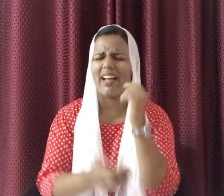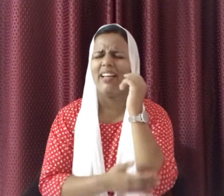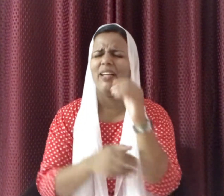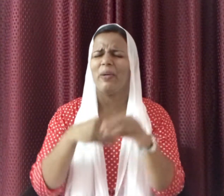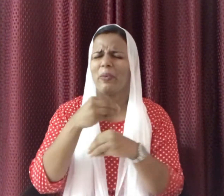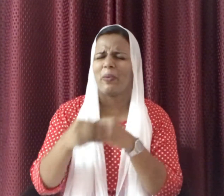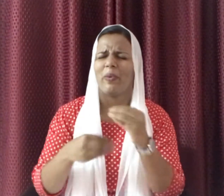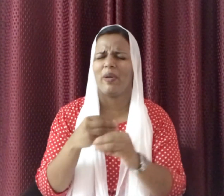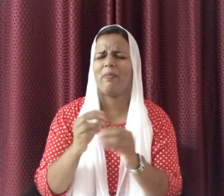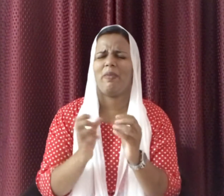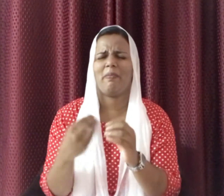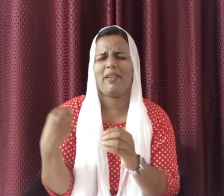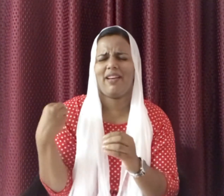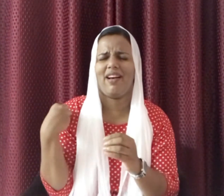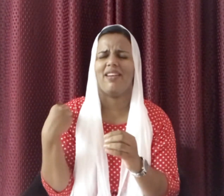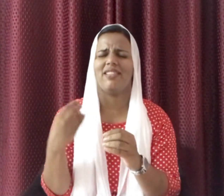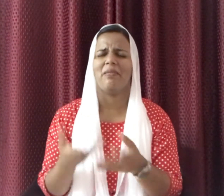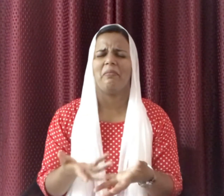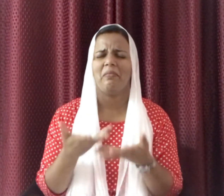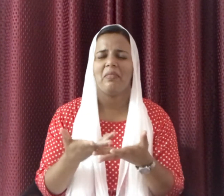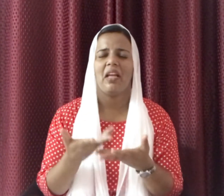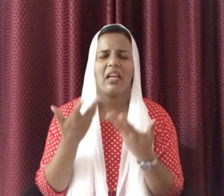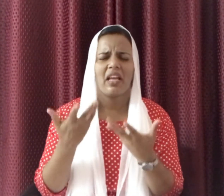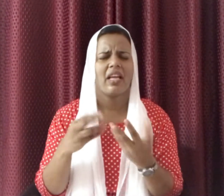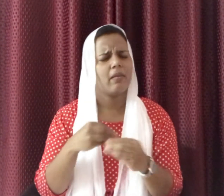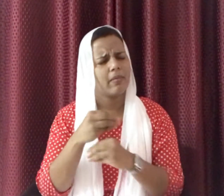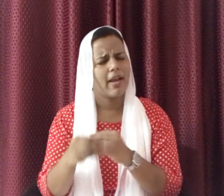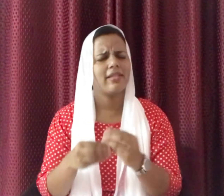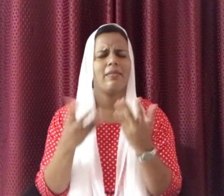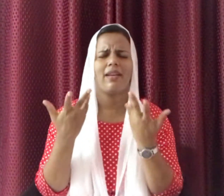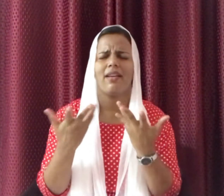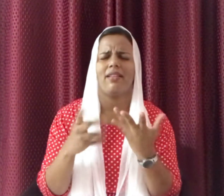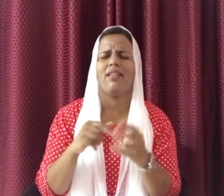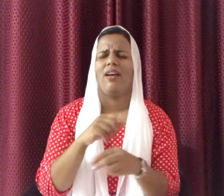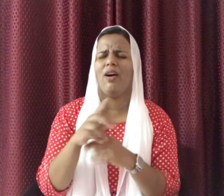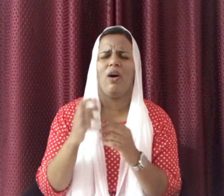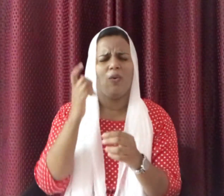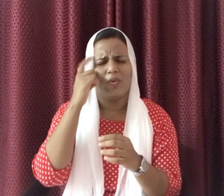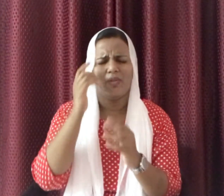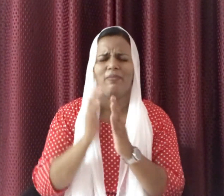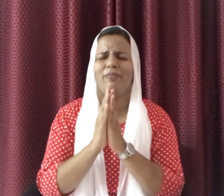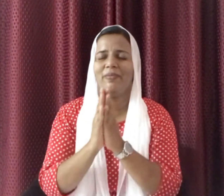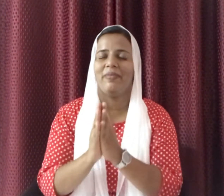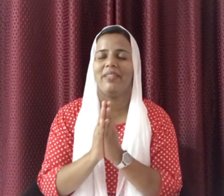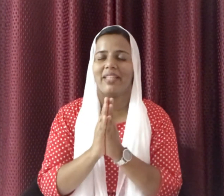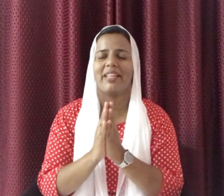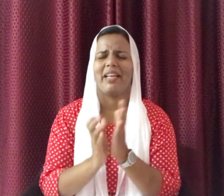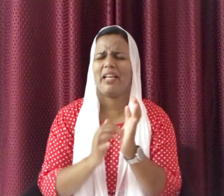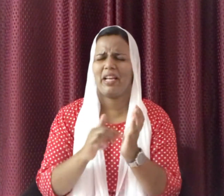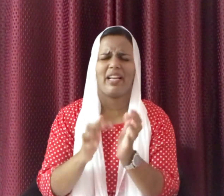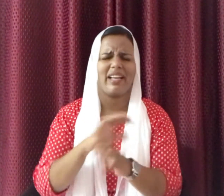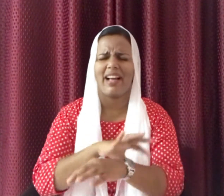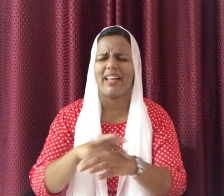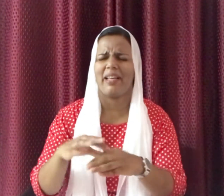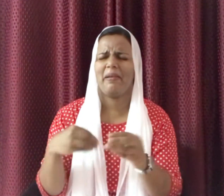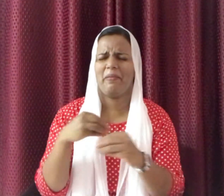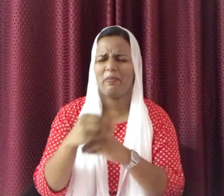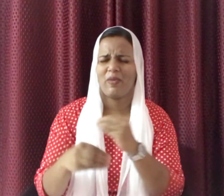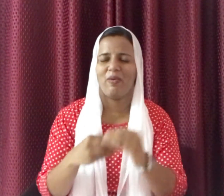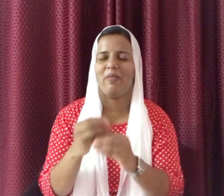ആമേൻ ബുദ്ധിമുട്ടിനാൽ ഭാരപ്പെട്ട് ആമേൻ ഏത് തരത്തിലുള്ള ബുദ്ധിമുട്ടാണെങ്കിലും പ്രാർത്ഥിച്ചു യേശുവിൻ്റെ നാമത്തിൽ കയ്യുടെ കുഴയ്ക്കുള്ള ബുദ്ധിമുട്ട് യേശു